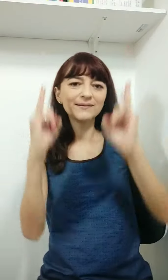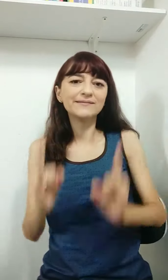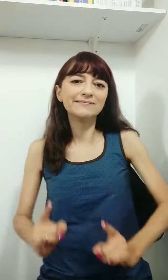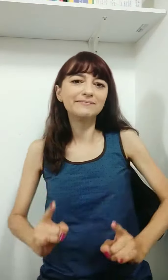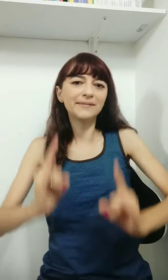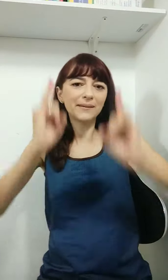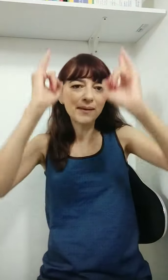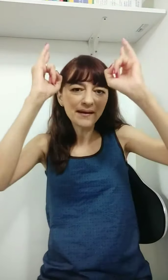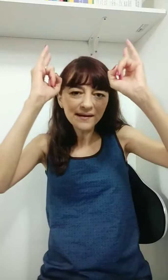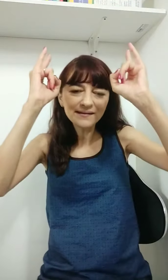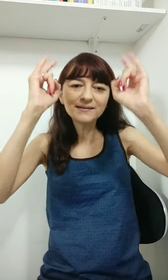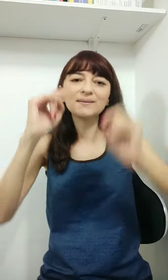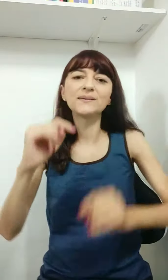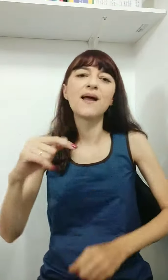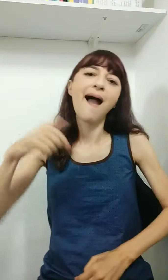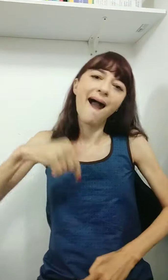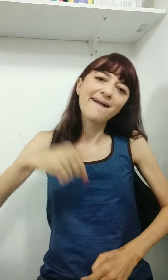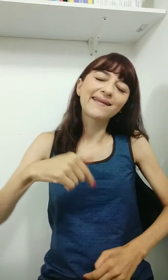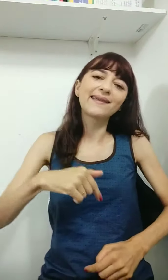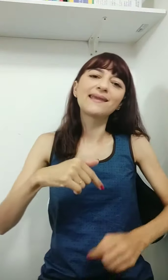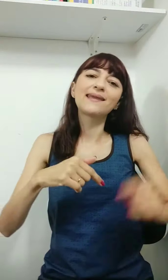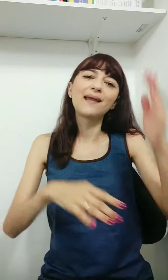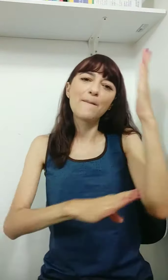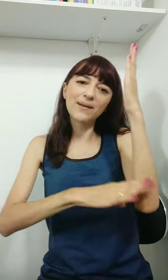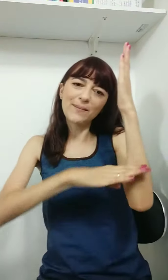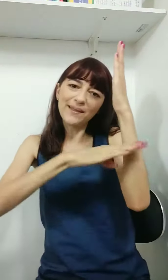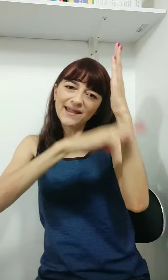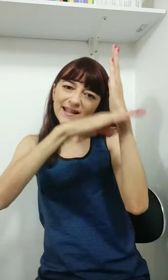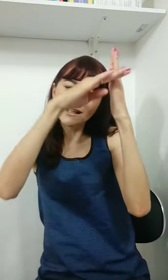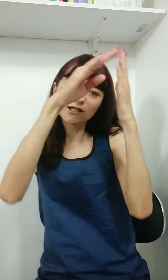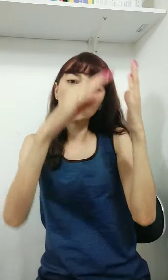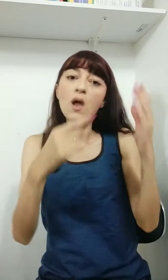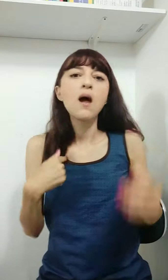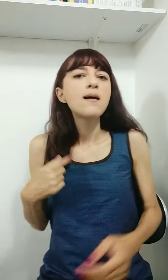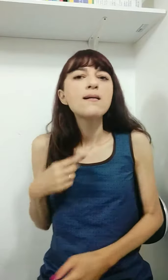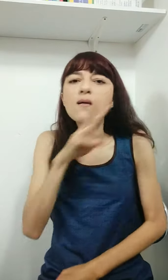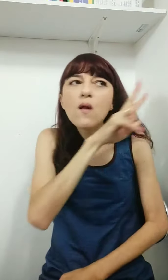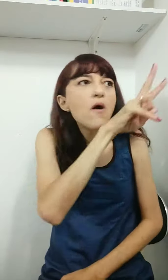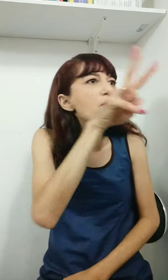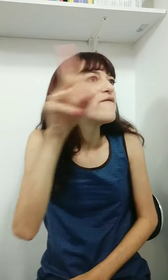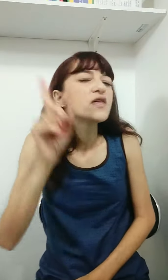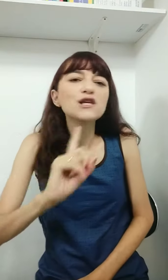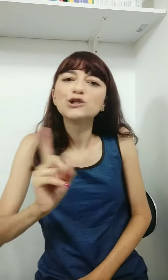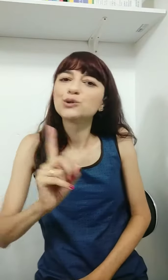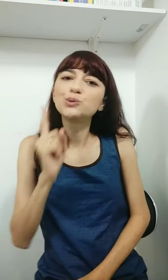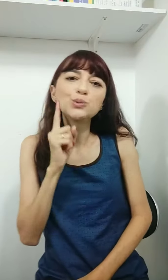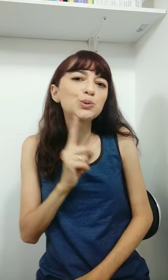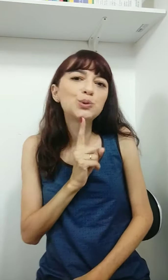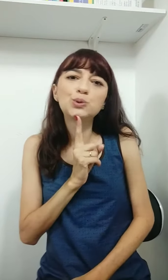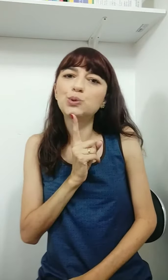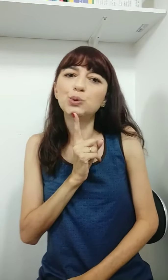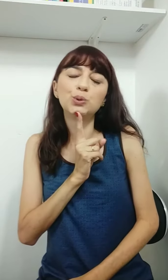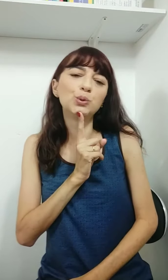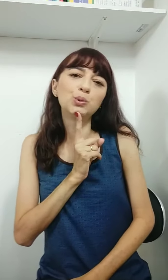Olha só, esse sinal de apartamento que eles utilizavam. Aqui em Minas, a gente utiliza esse sinal. Então, assim, eu não vejo, por exemplo,